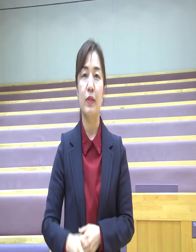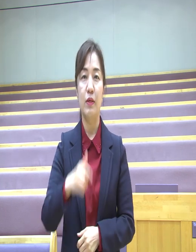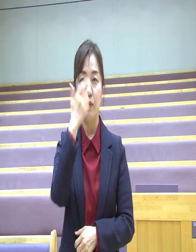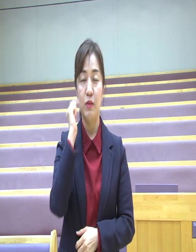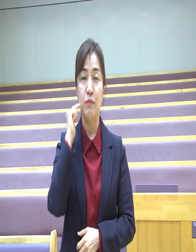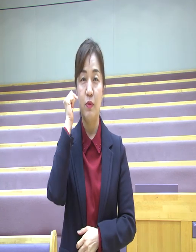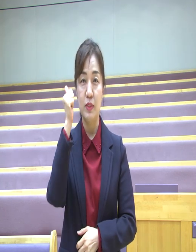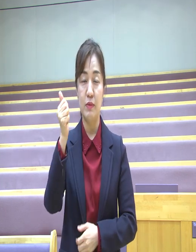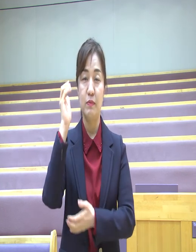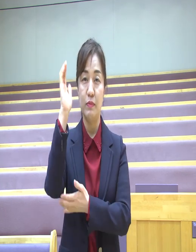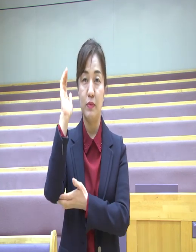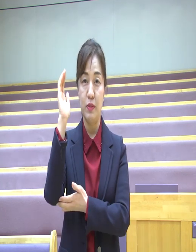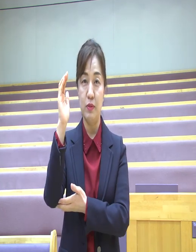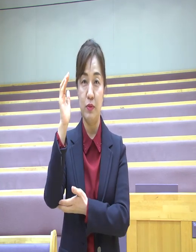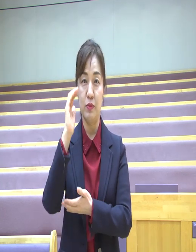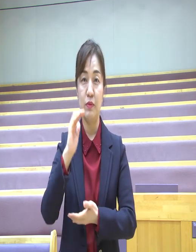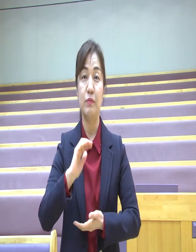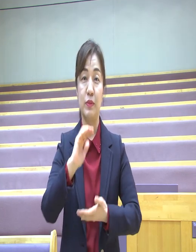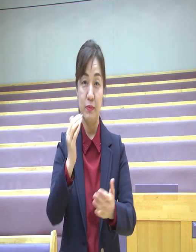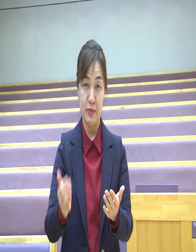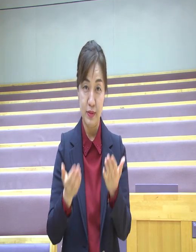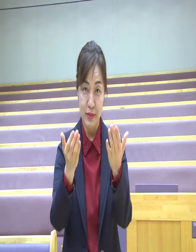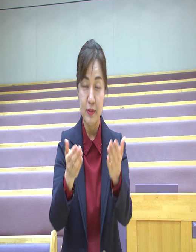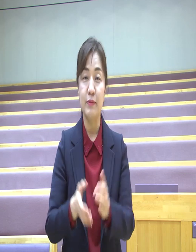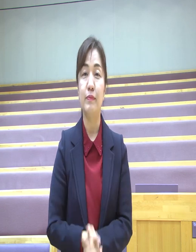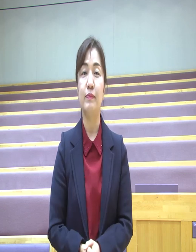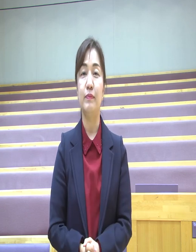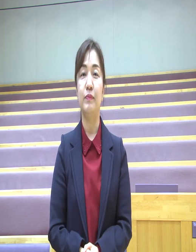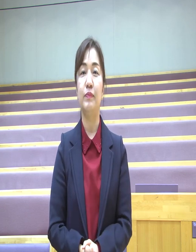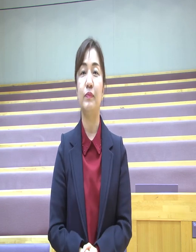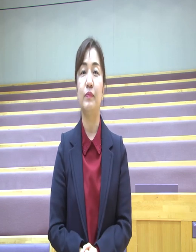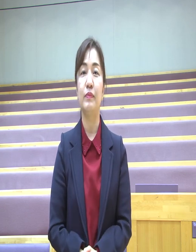위임 목사님께서 말씀 전하여 주시겠습니다.